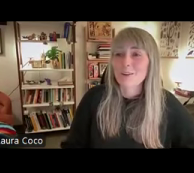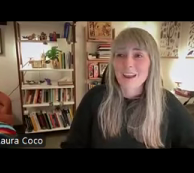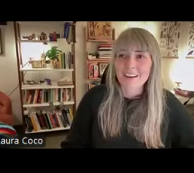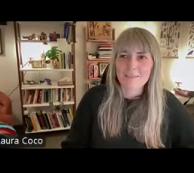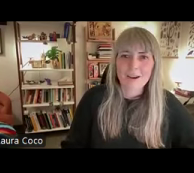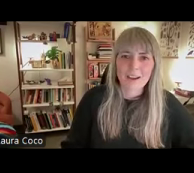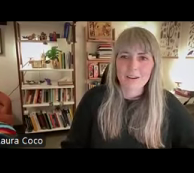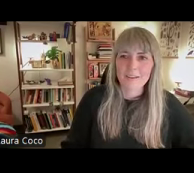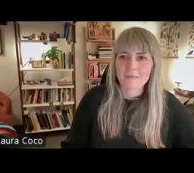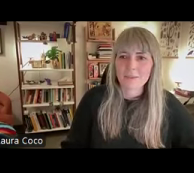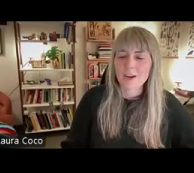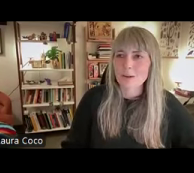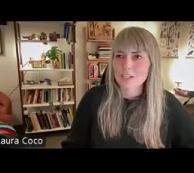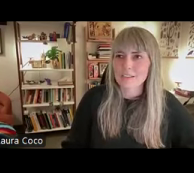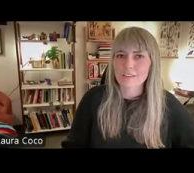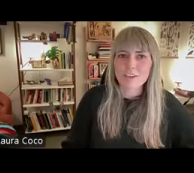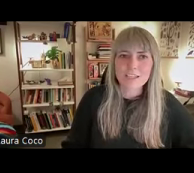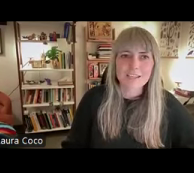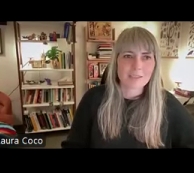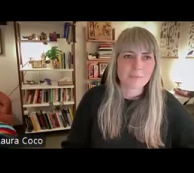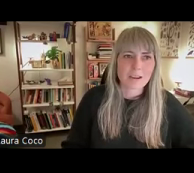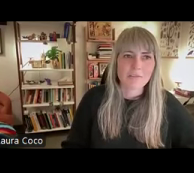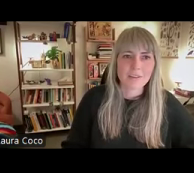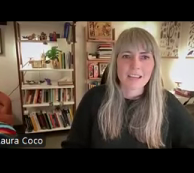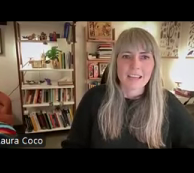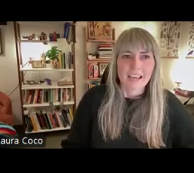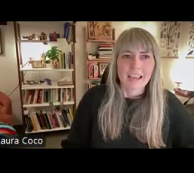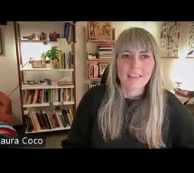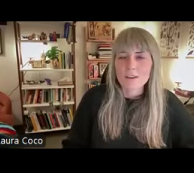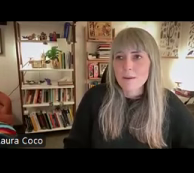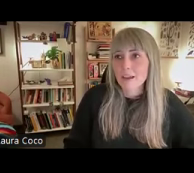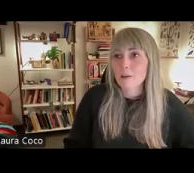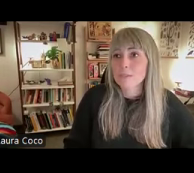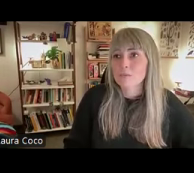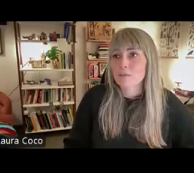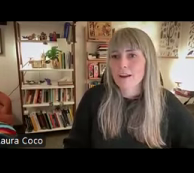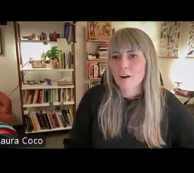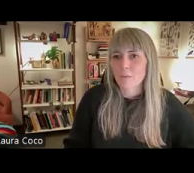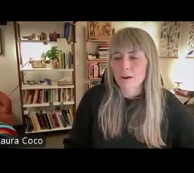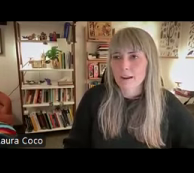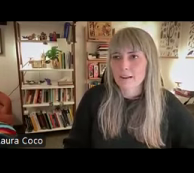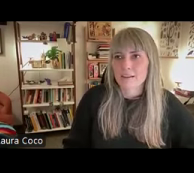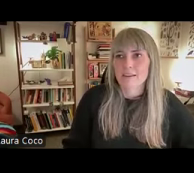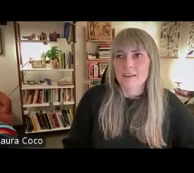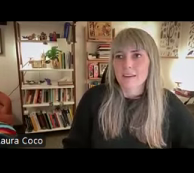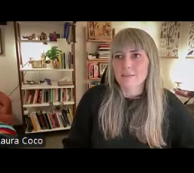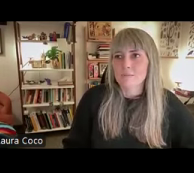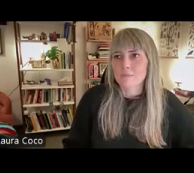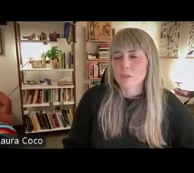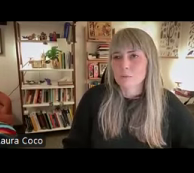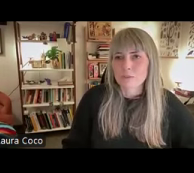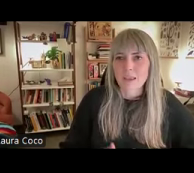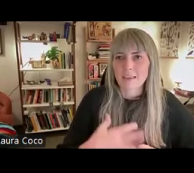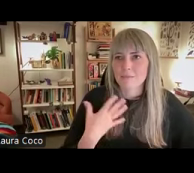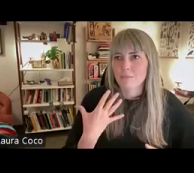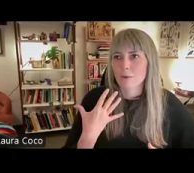demasiado pretty larga. creative about how to make Teníamos our que questions ser efficient and bastantes brief. And the creativos, feedback que las helped us preguntas sean refine our wording. eficientes. Y